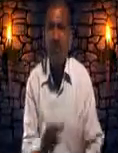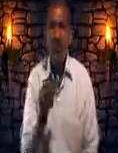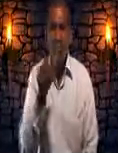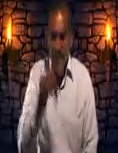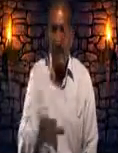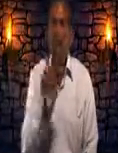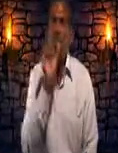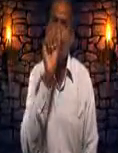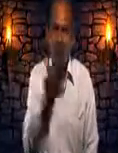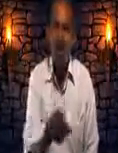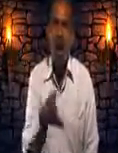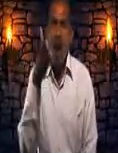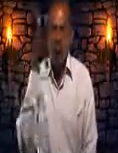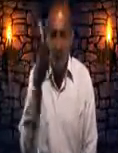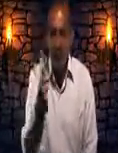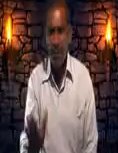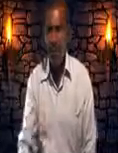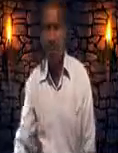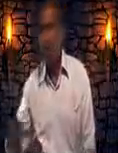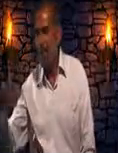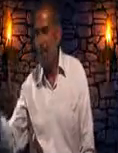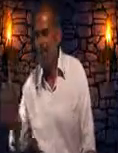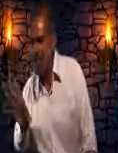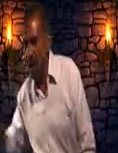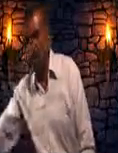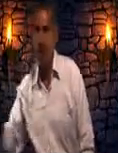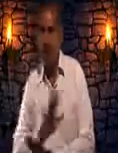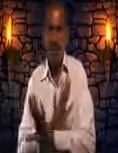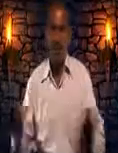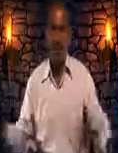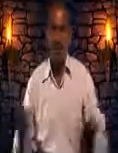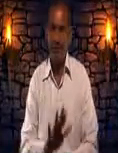போதிக்கிறாயோ என்று சொல்லி அவனை புறம்பே தள்ளிவிட்டார்கள்.